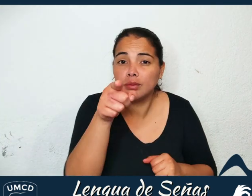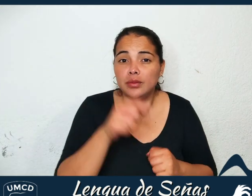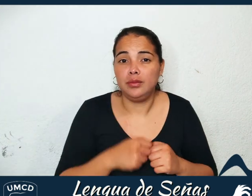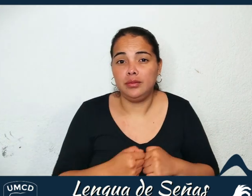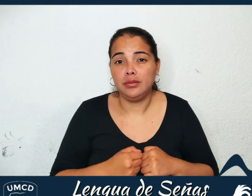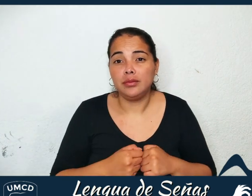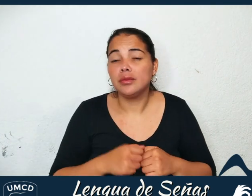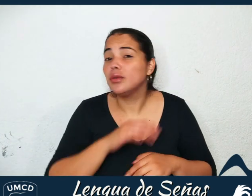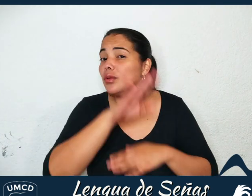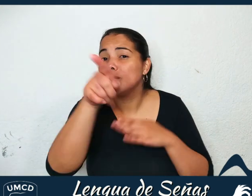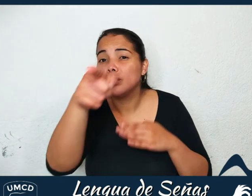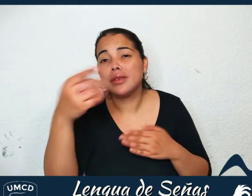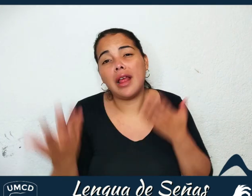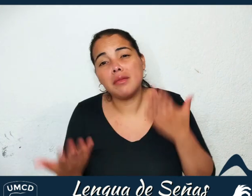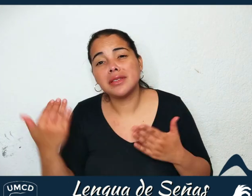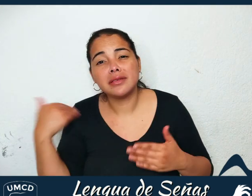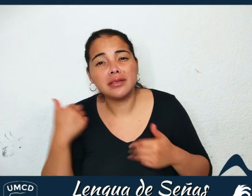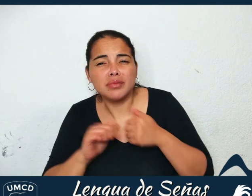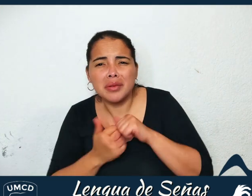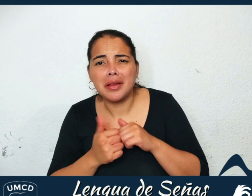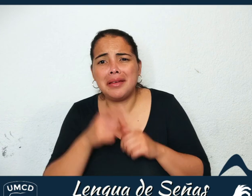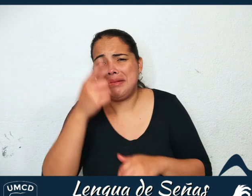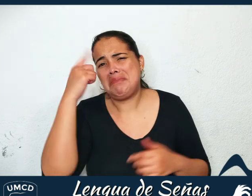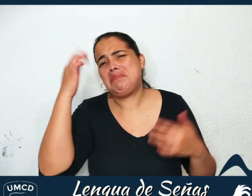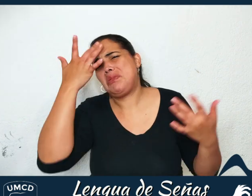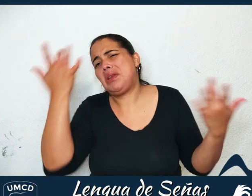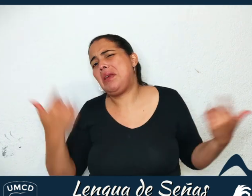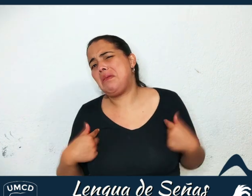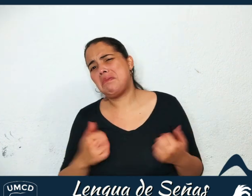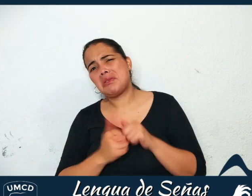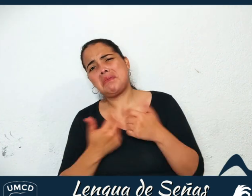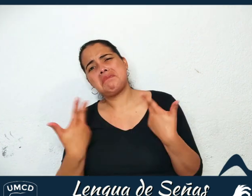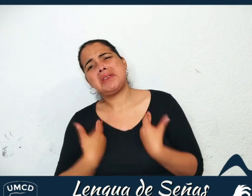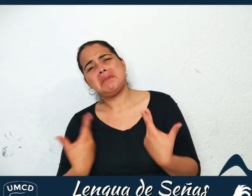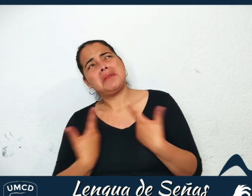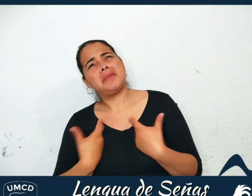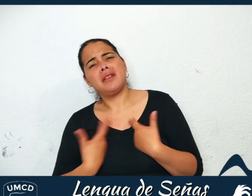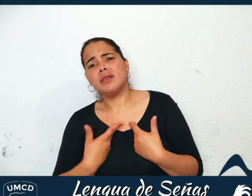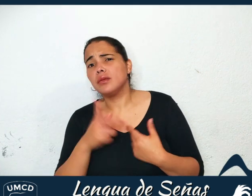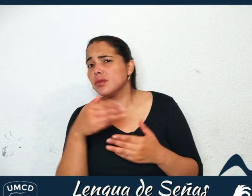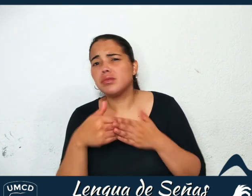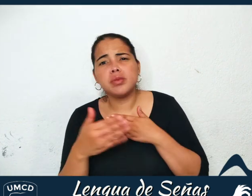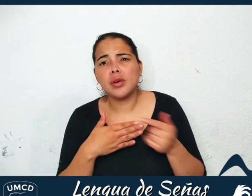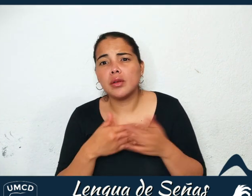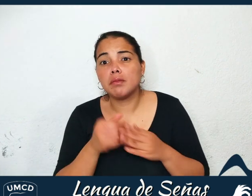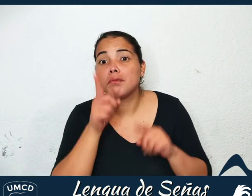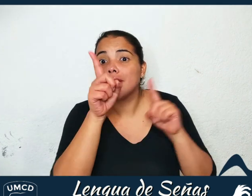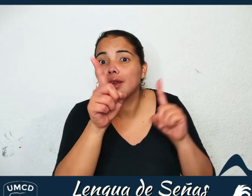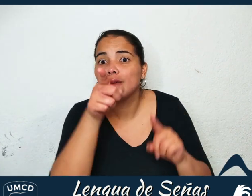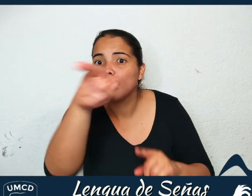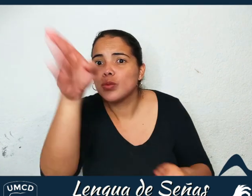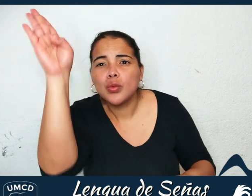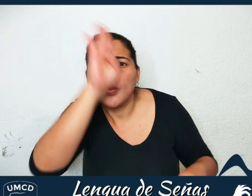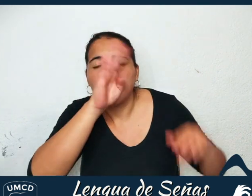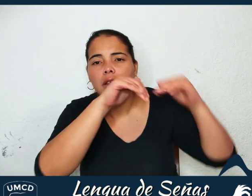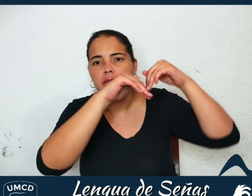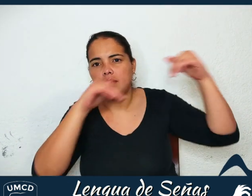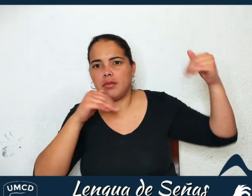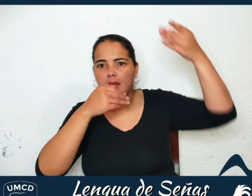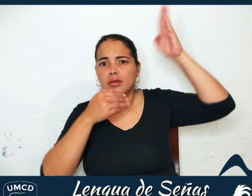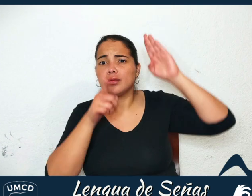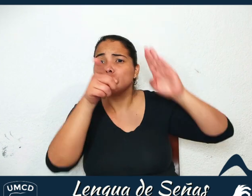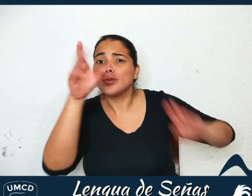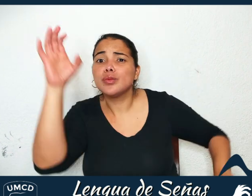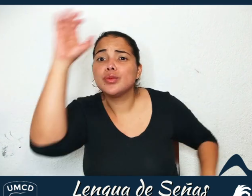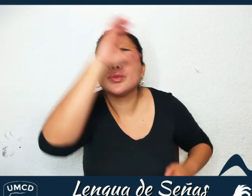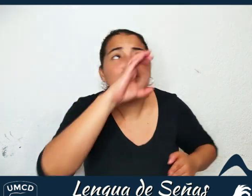que los problemas van a estar ahí. Por siempre al lado de eso estará aquel que ha